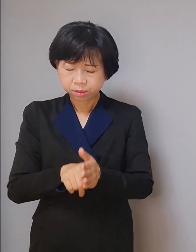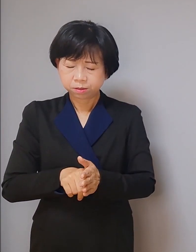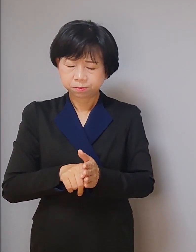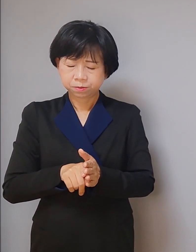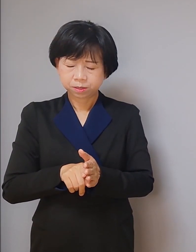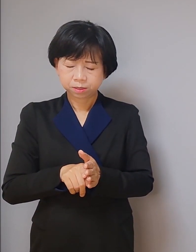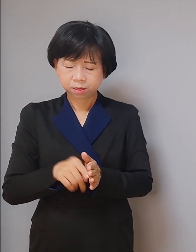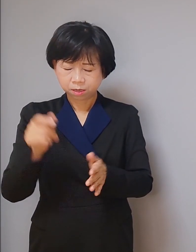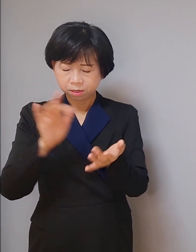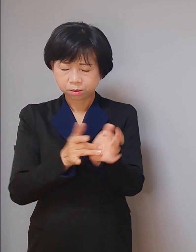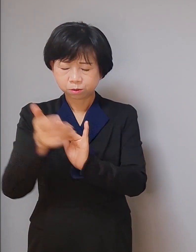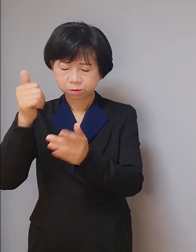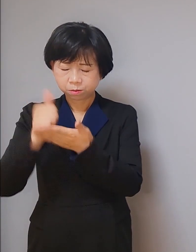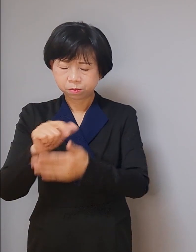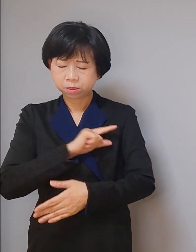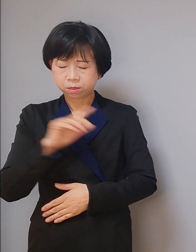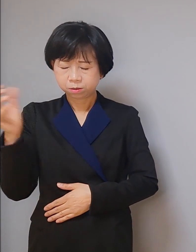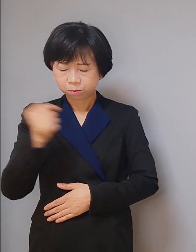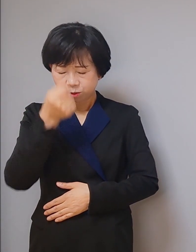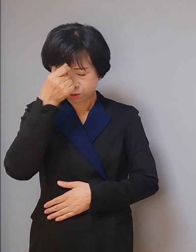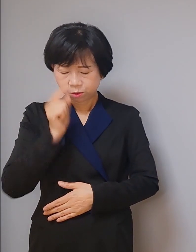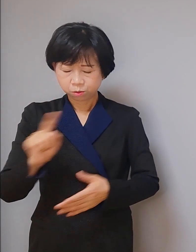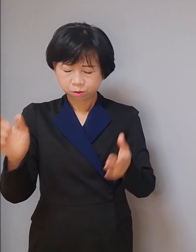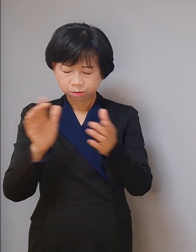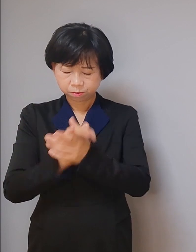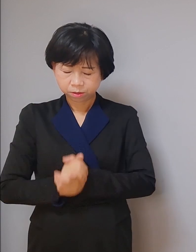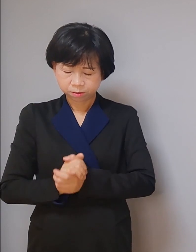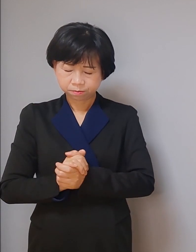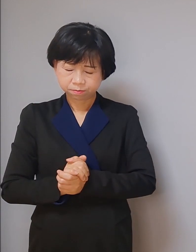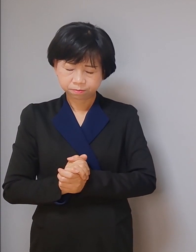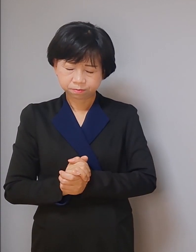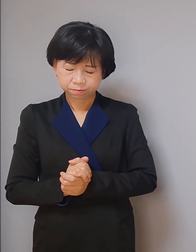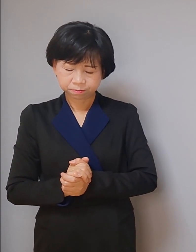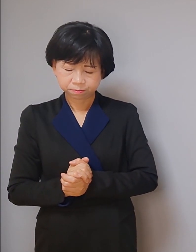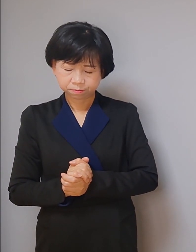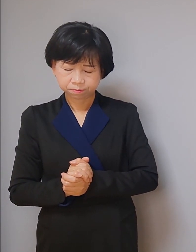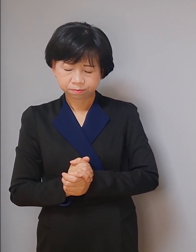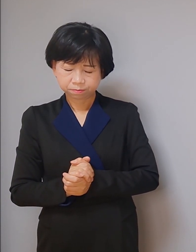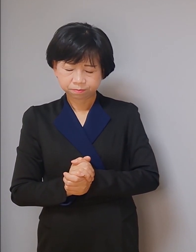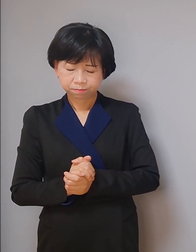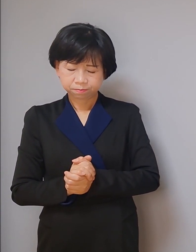믿습니다. 예수님의 이름으로 기도드립니다. 아멘.